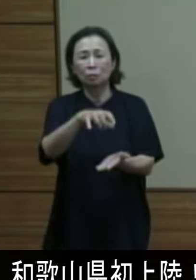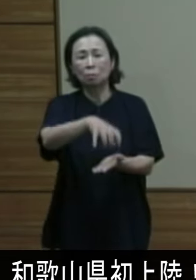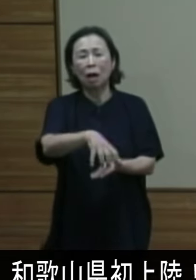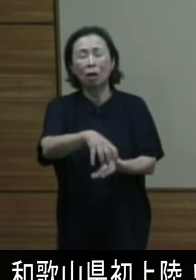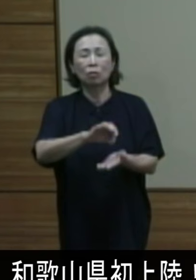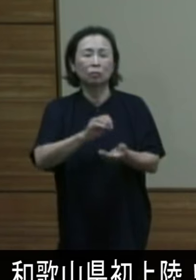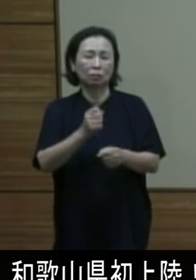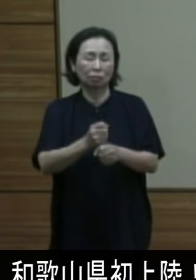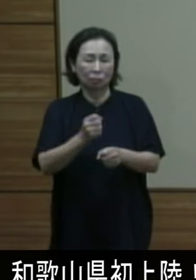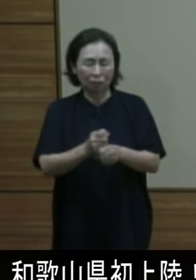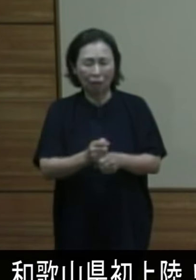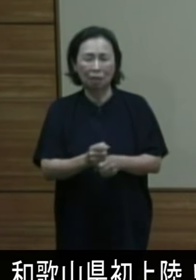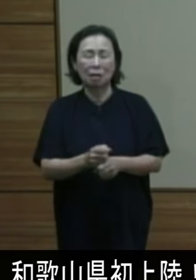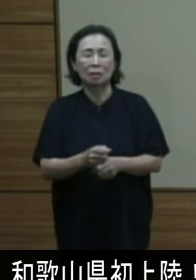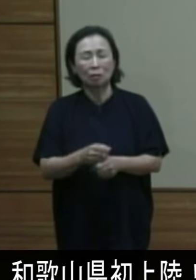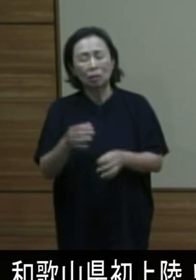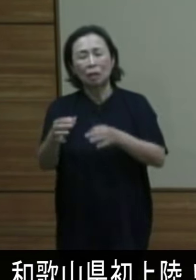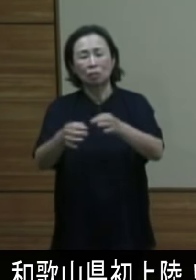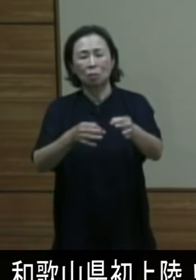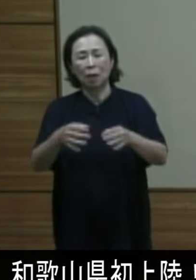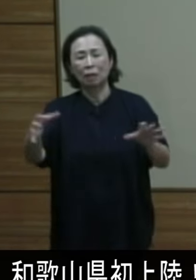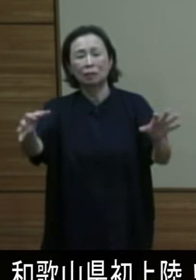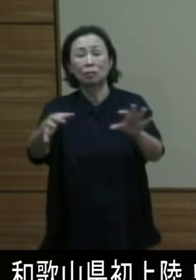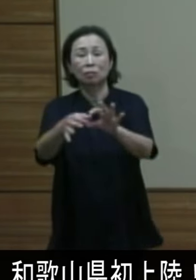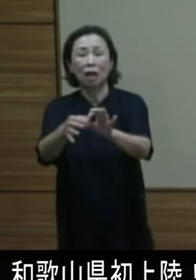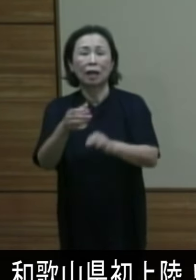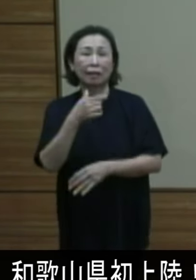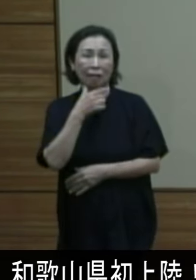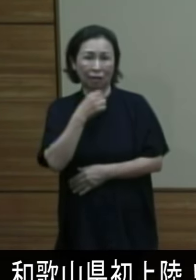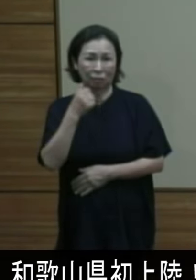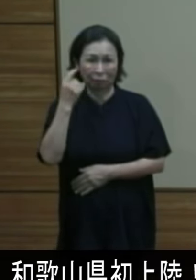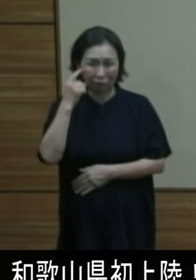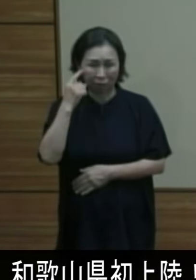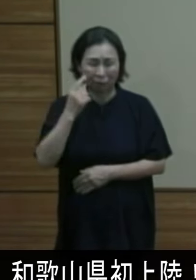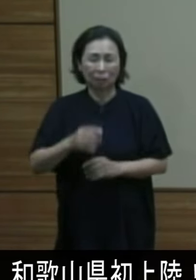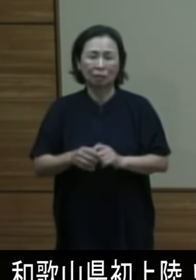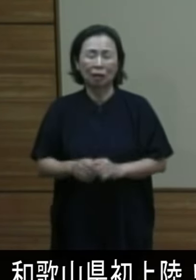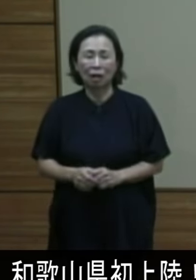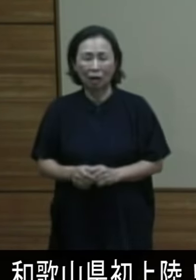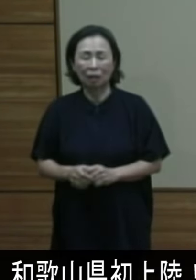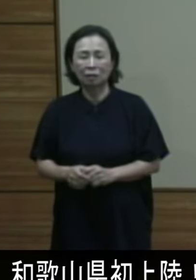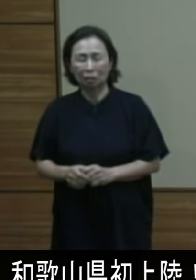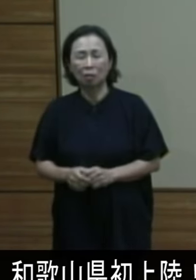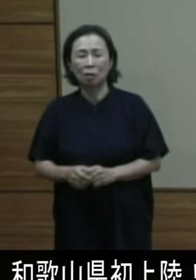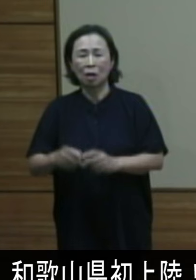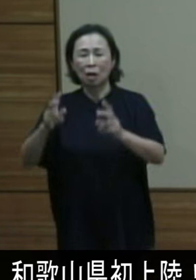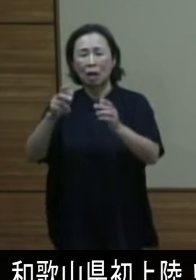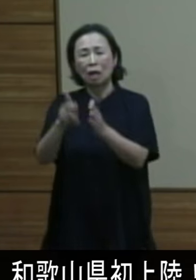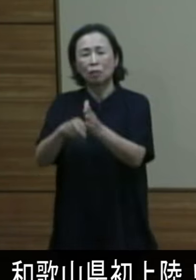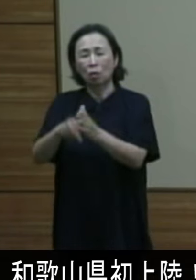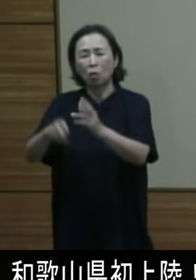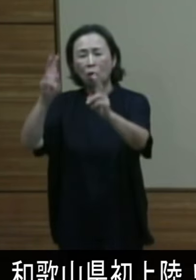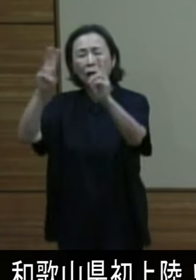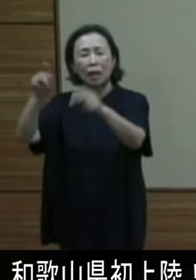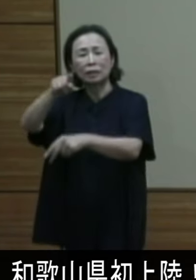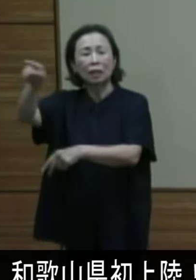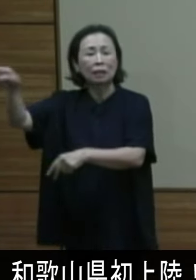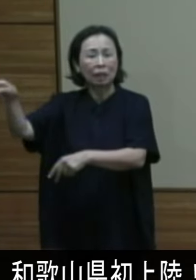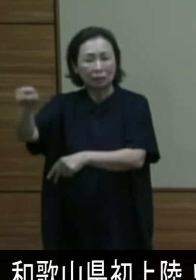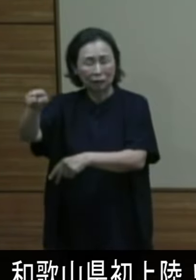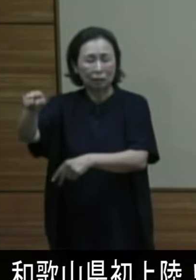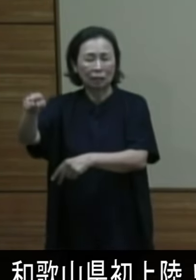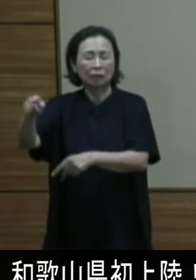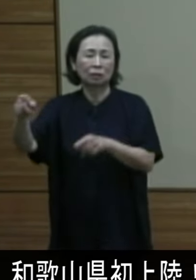ただいて商用運航につなげていきたいと、そのために今IHI さんとか長大さん、南海電鉄さん